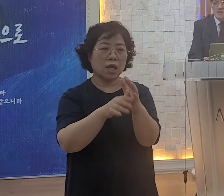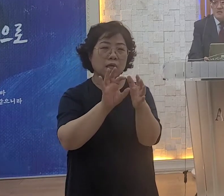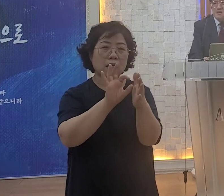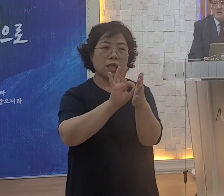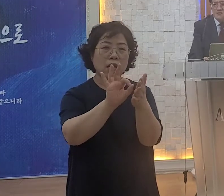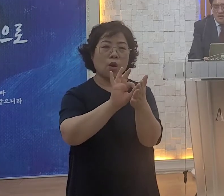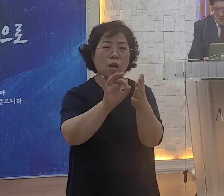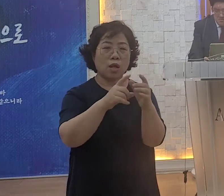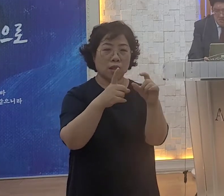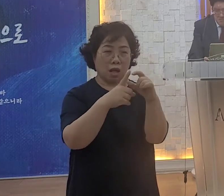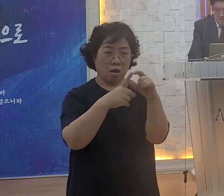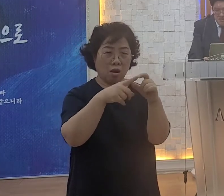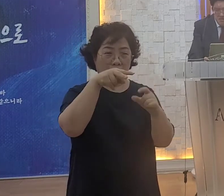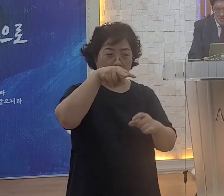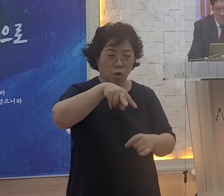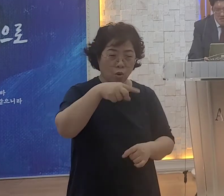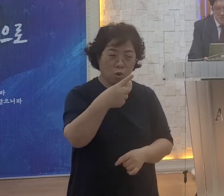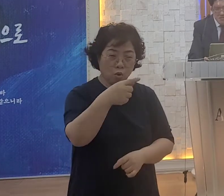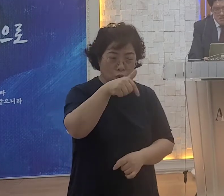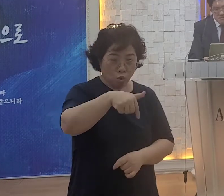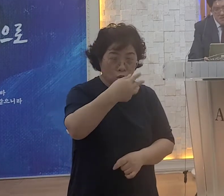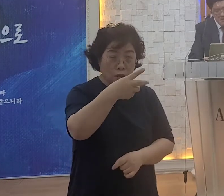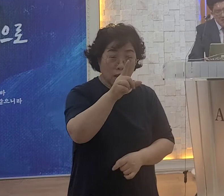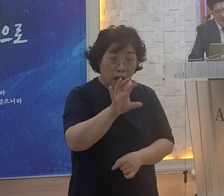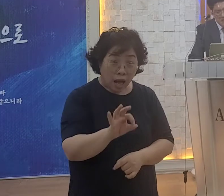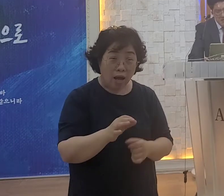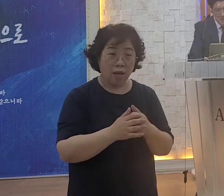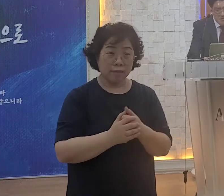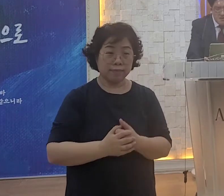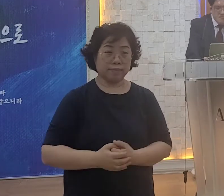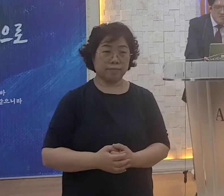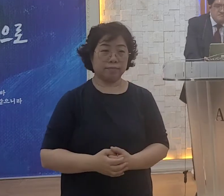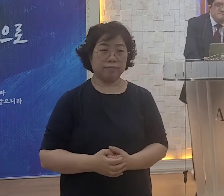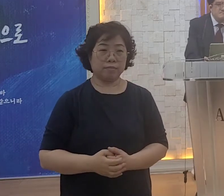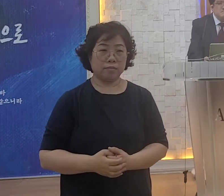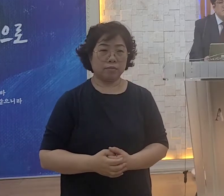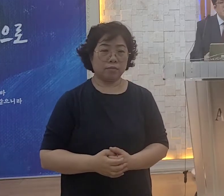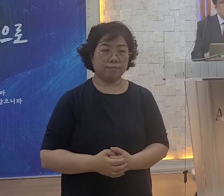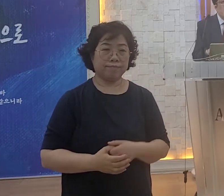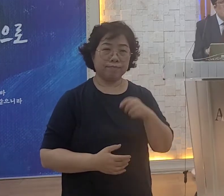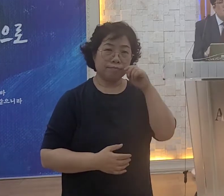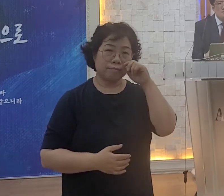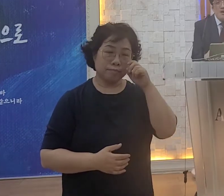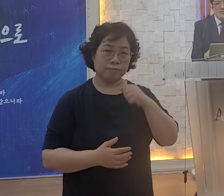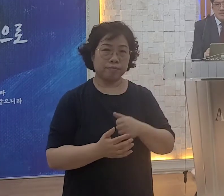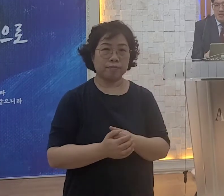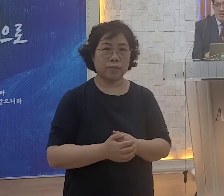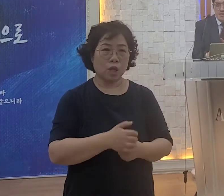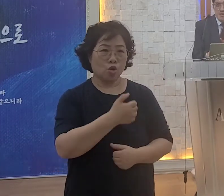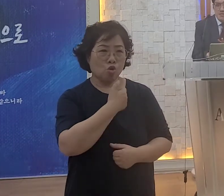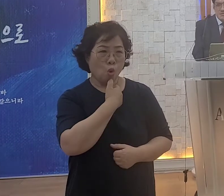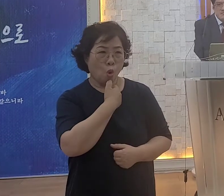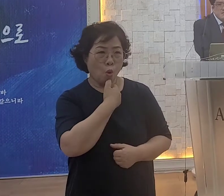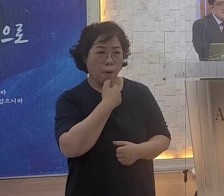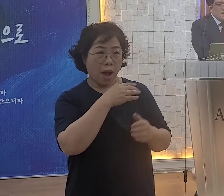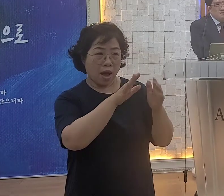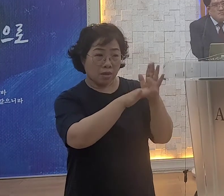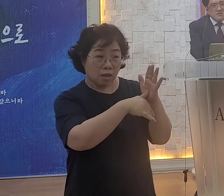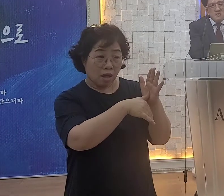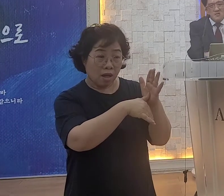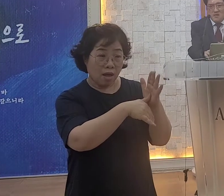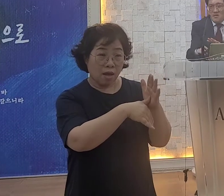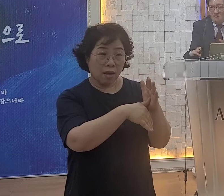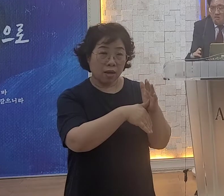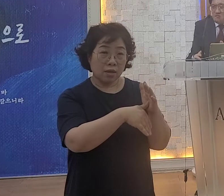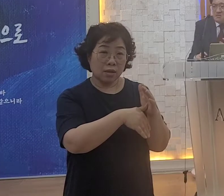이렇게 쉽게 이해할 수 있습니다. 그래서 역사 학자들에 의하면 로마 시대, 지금 이 시대가